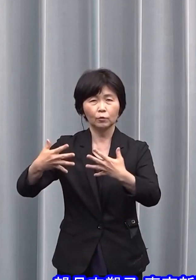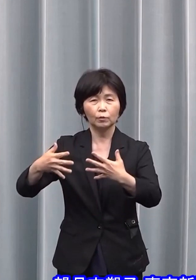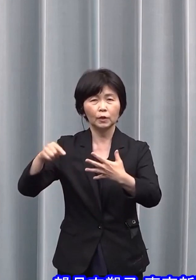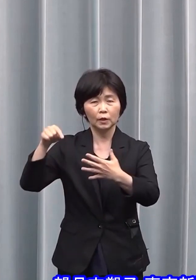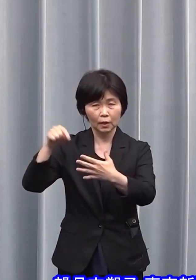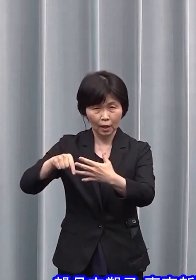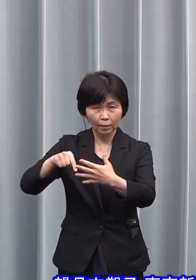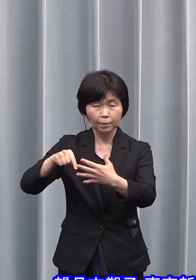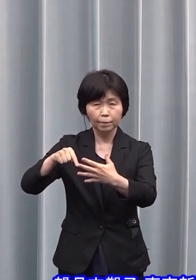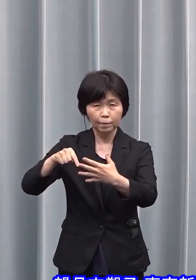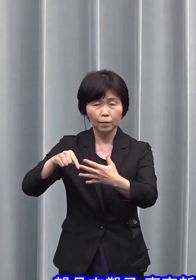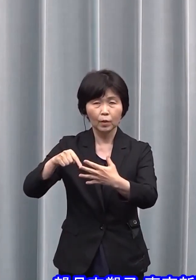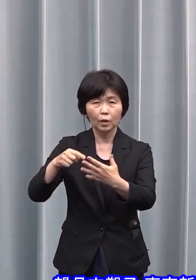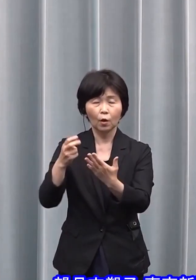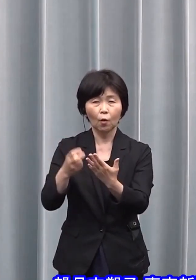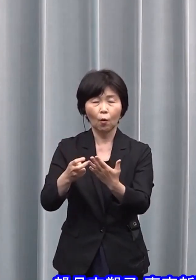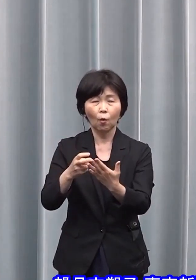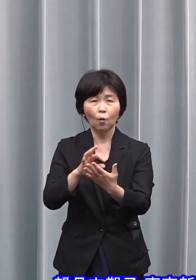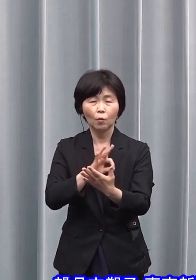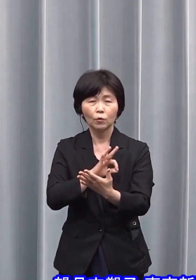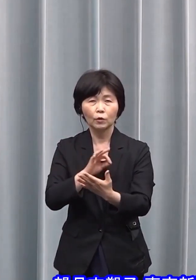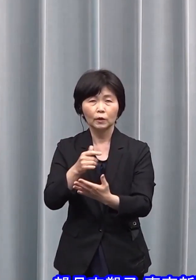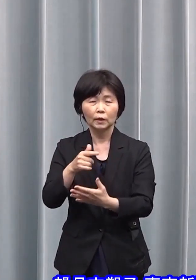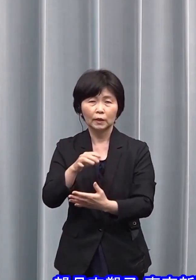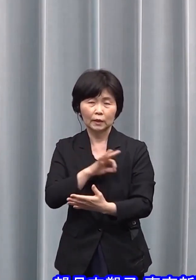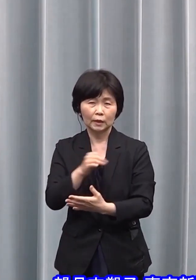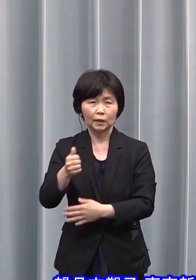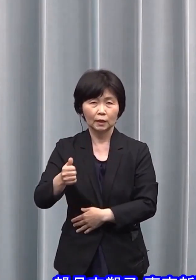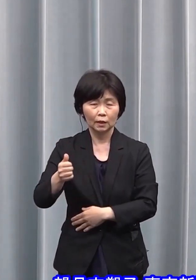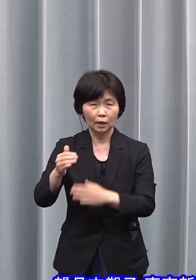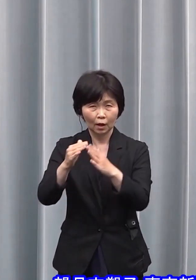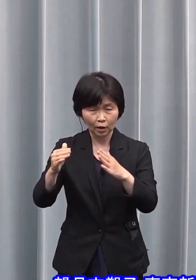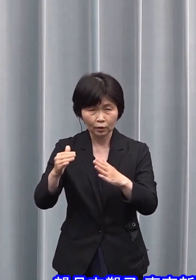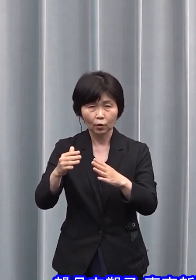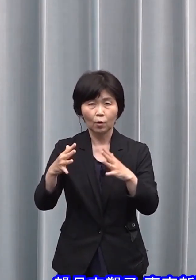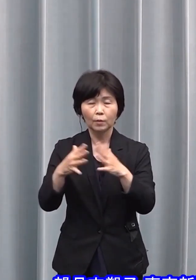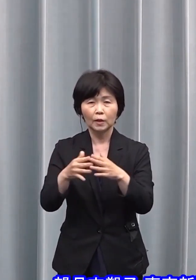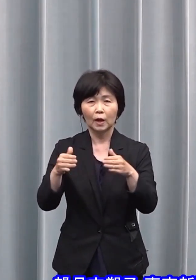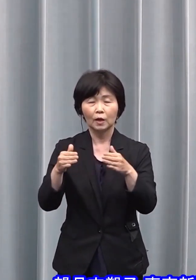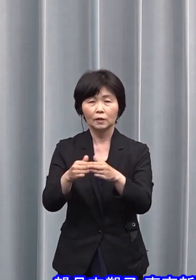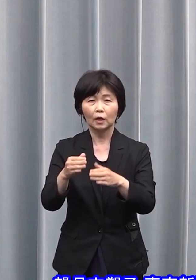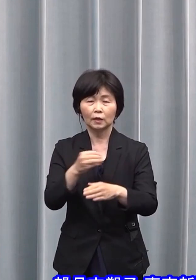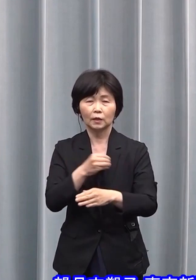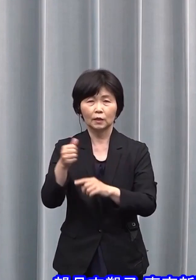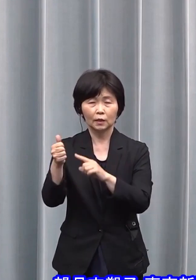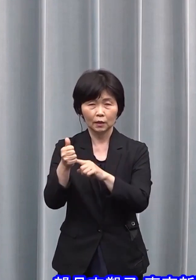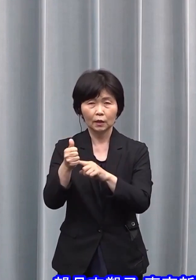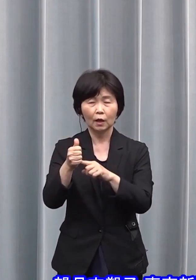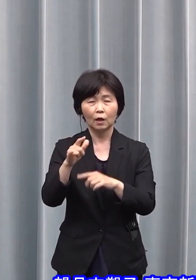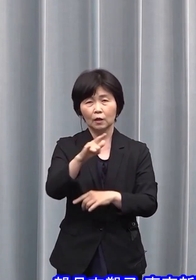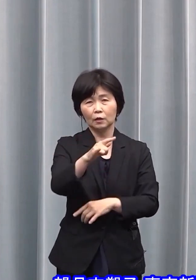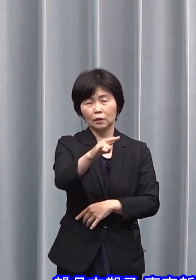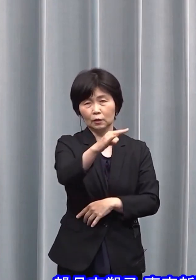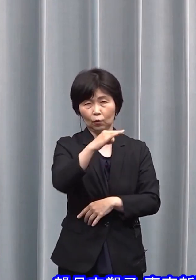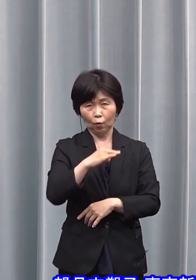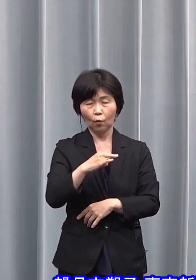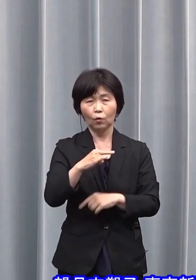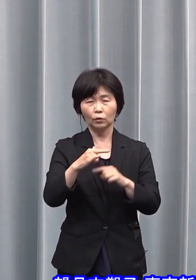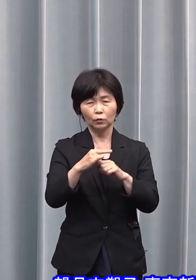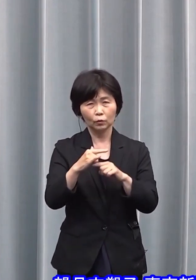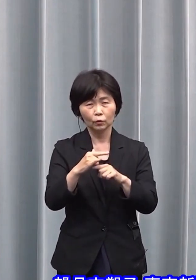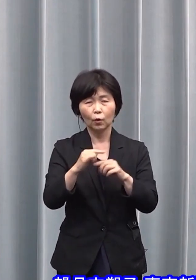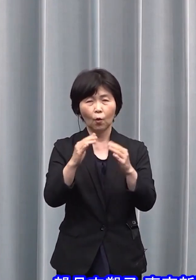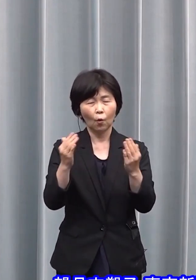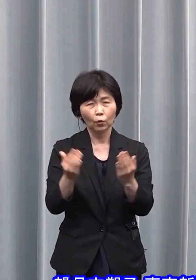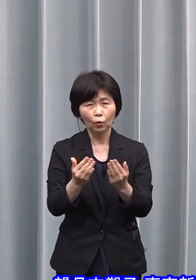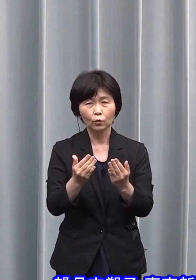の中で、法務委員会与党筆頭理事の宮崎雅久議員が、飛行機で来る人のほとんどは難民ではない